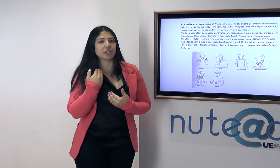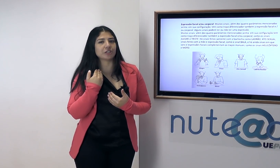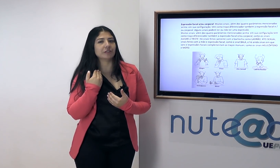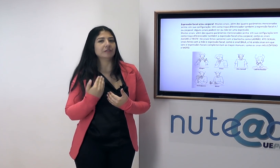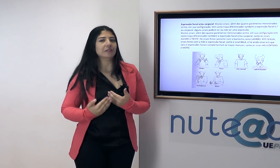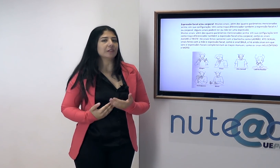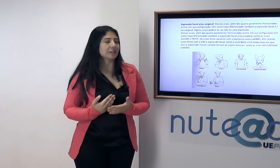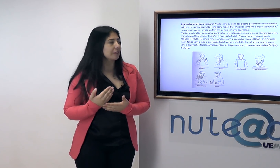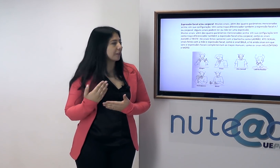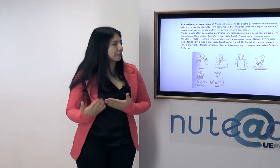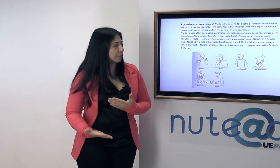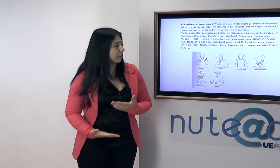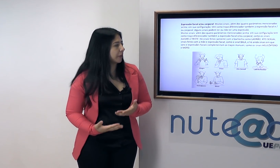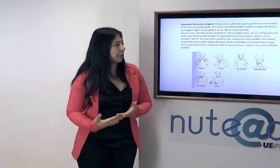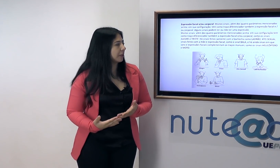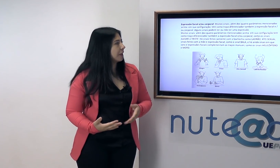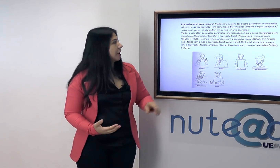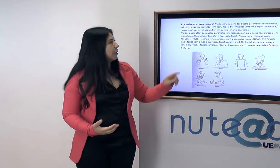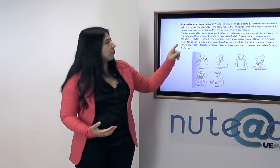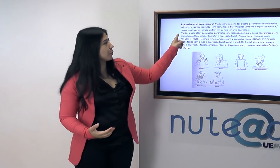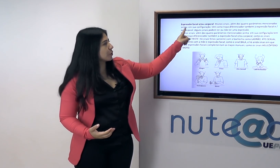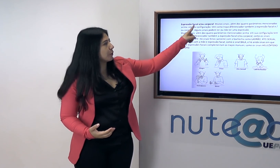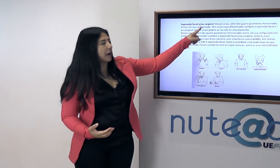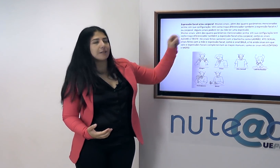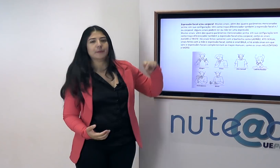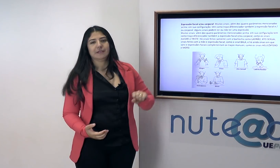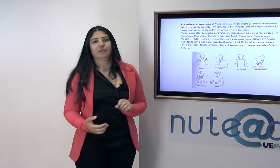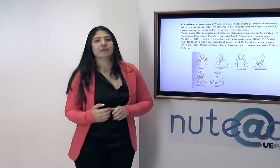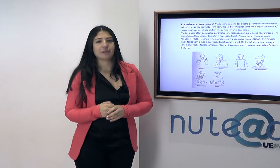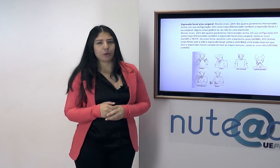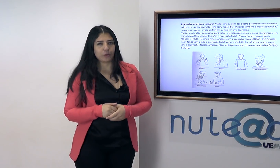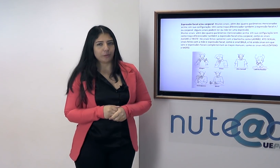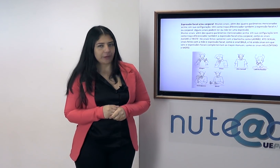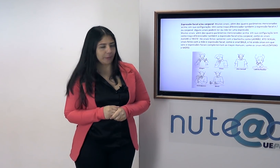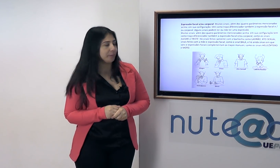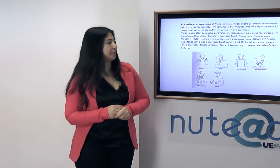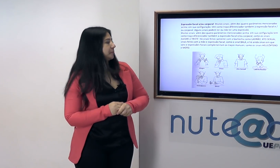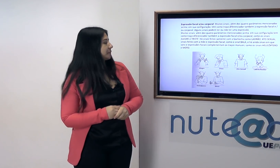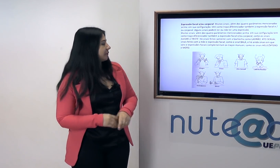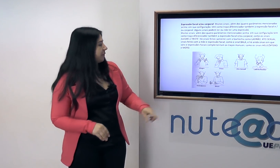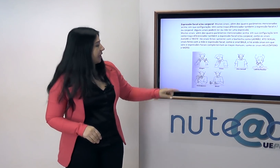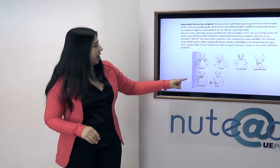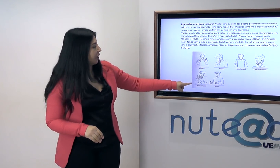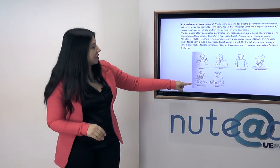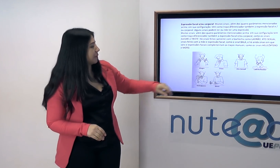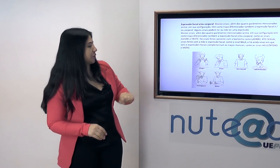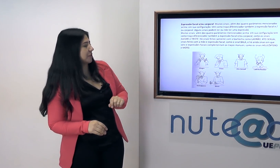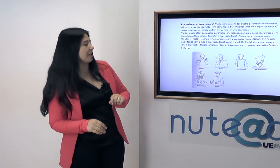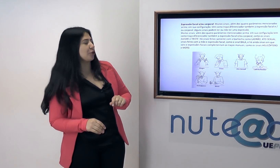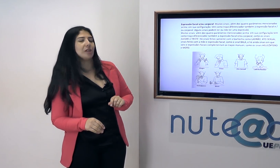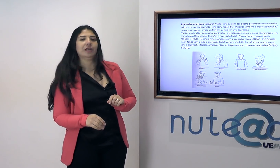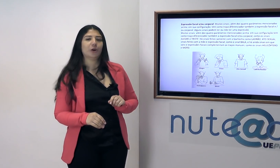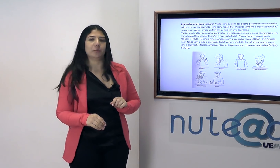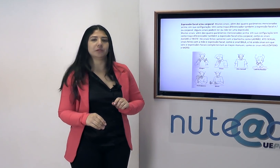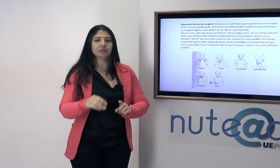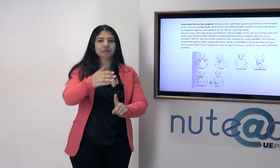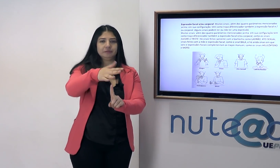bochecha, que também usam a expressão facial e corporal. Aí nós temos o sinal de helicóptero,